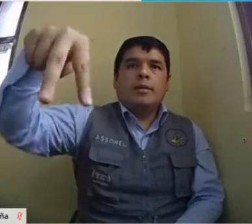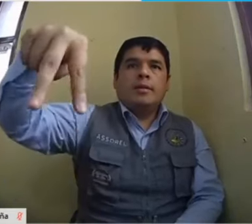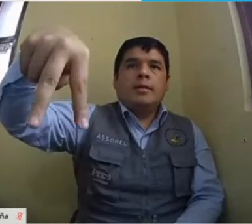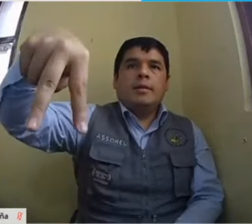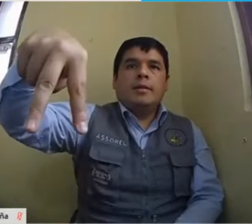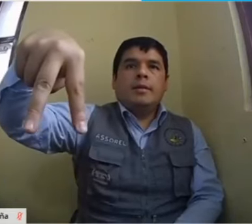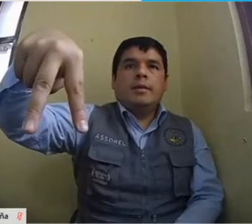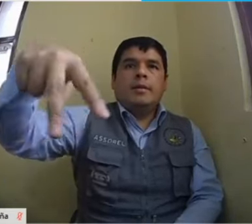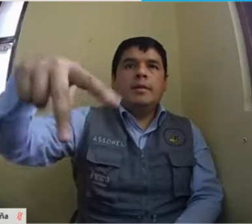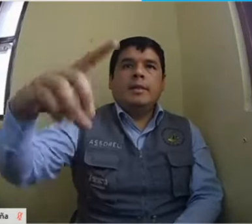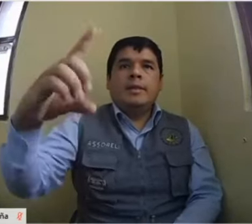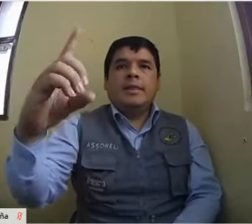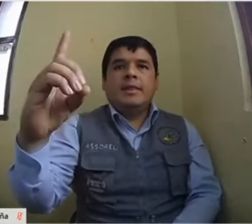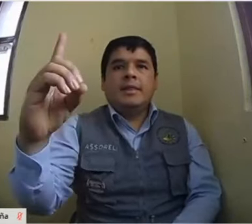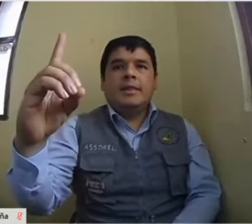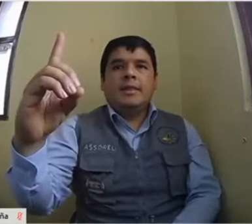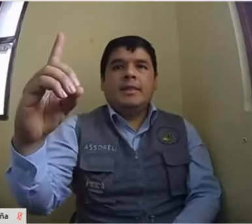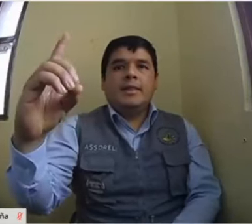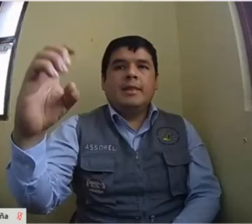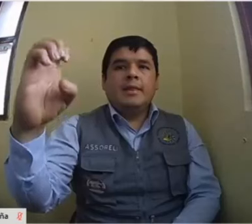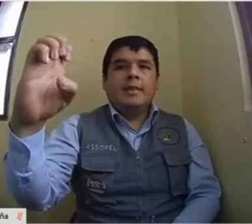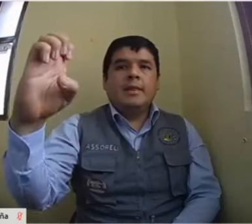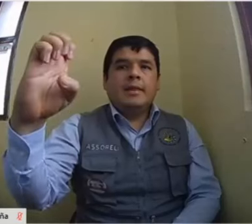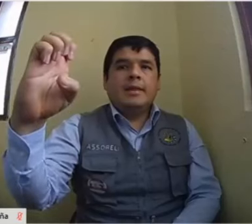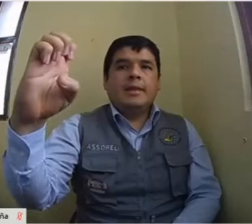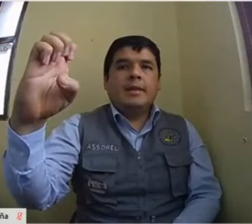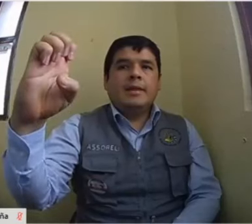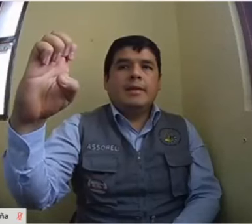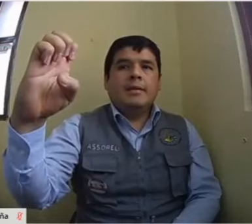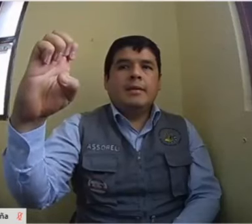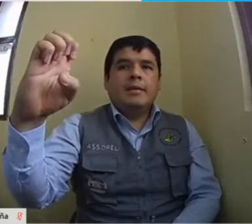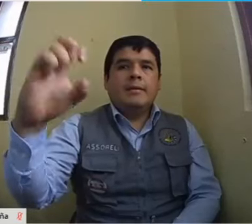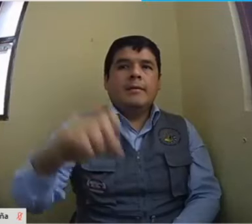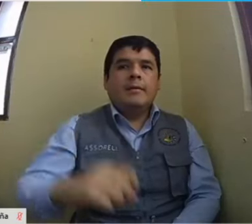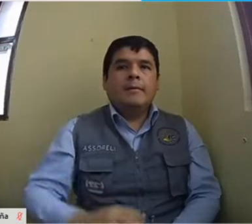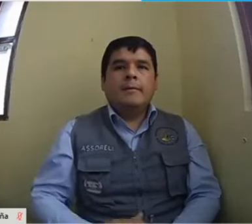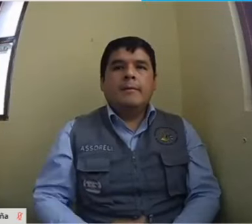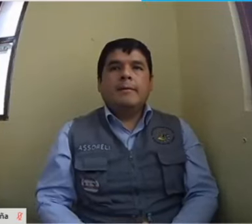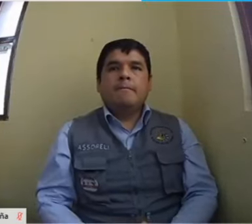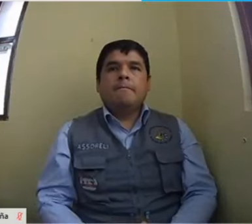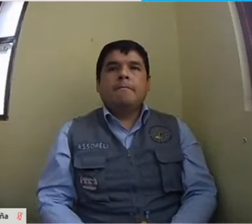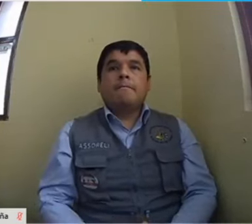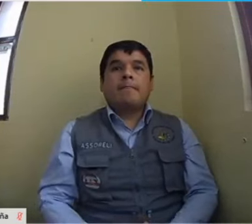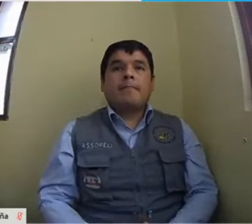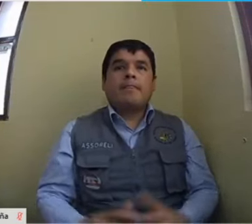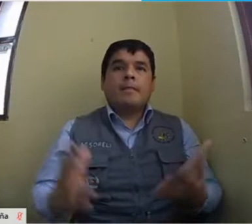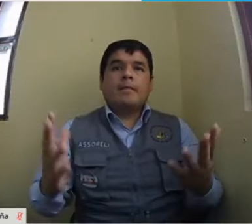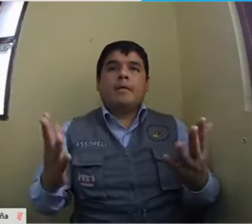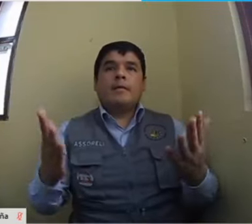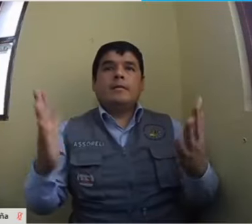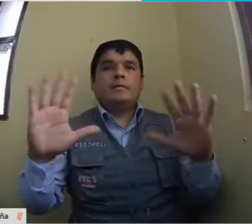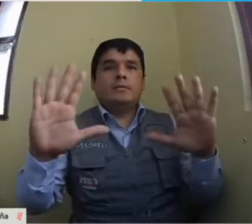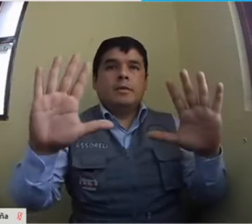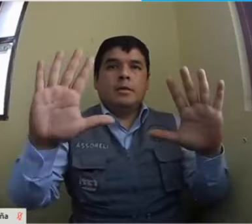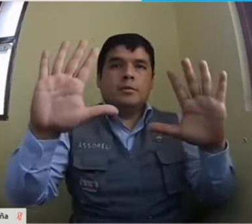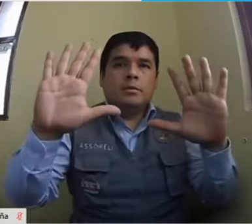ver si pueden ubicar la pregunta que hace Ronda con las manos. ¿Dónde? ¿Dónde?